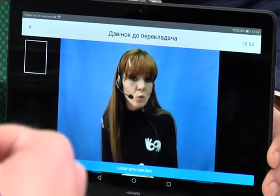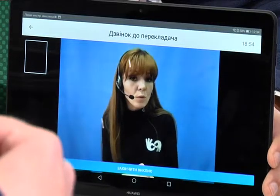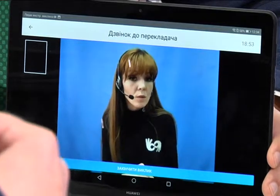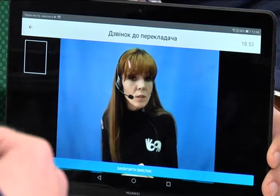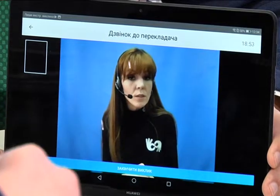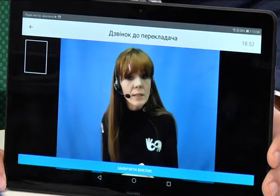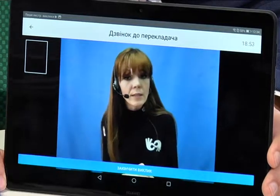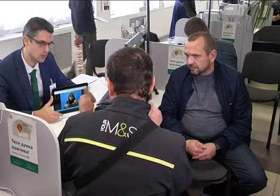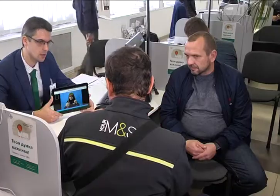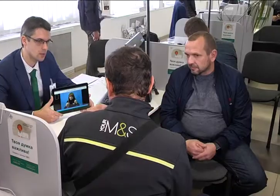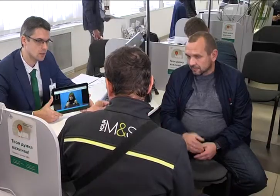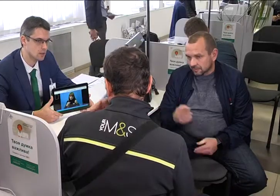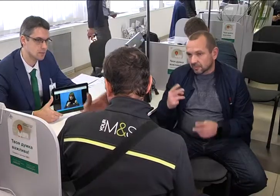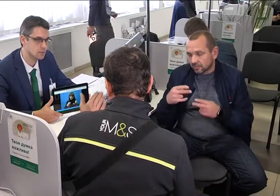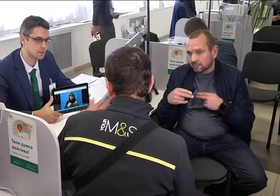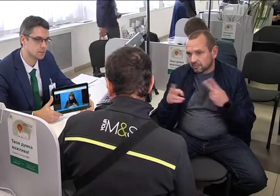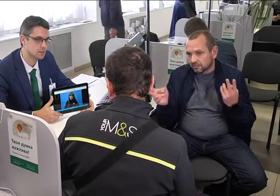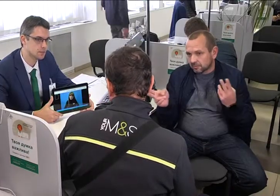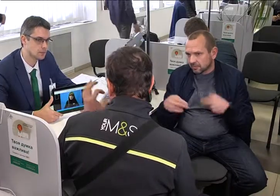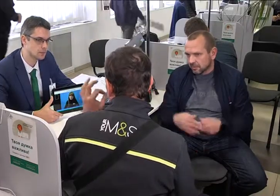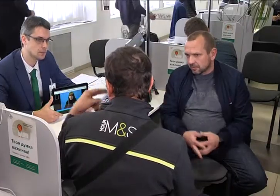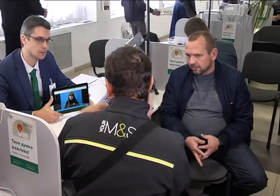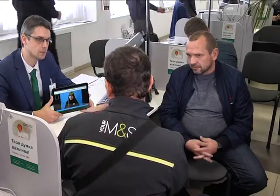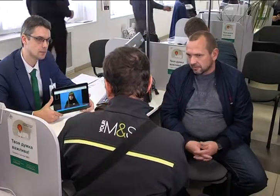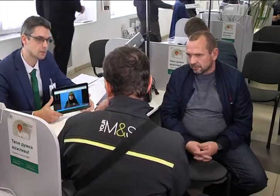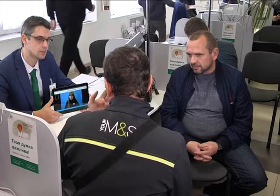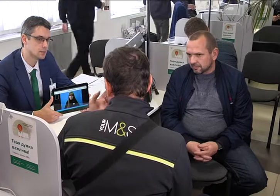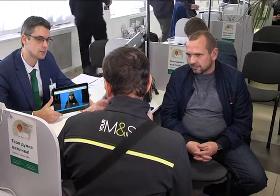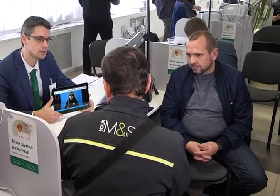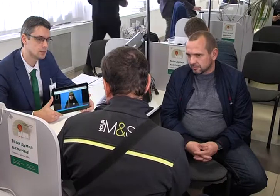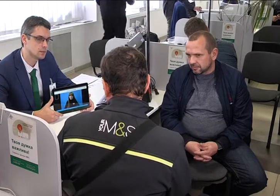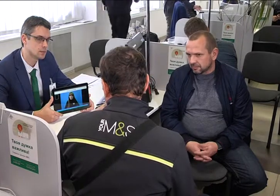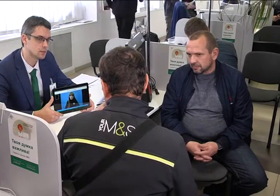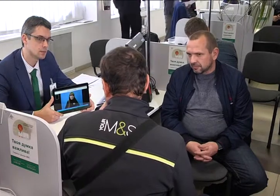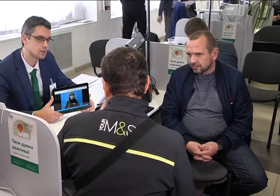оформити. Я пойду пока наверх. Так.